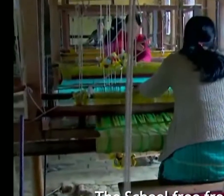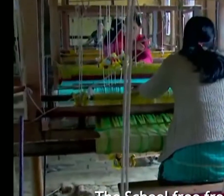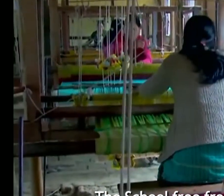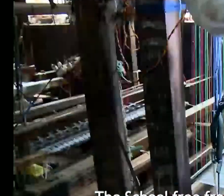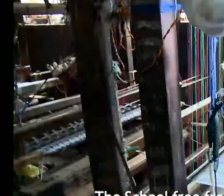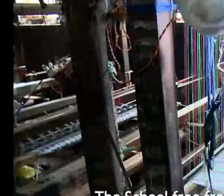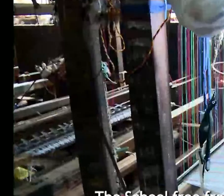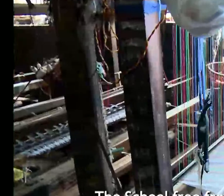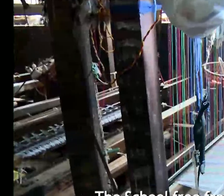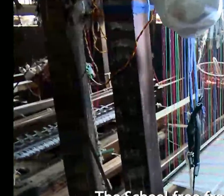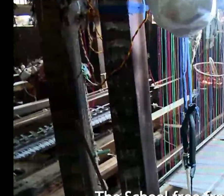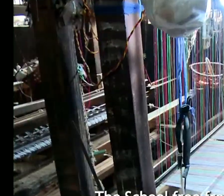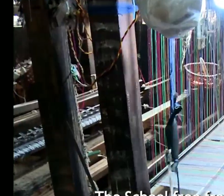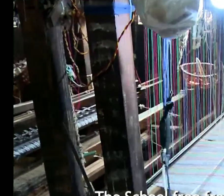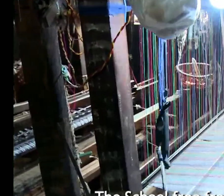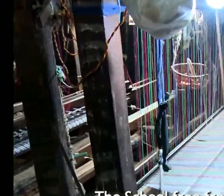समय की सीमा से